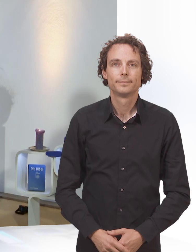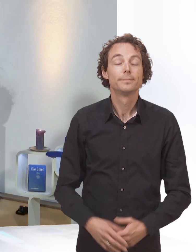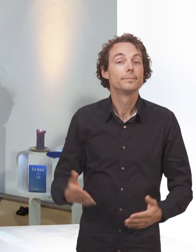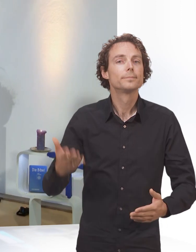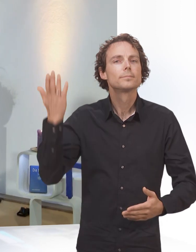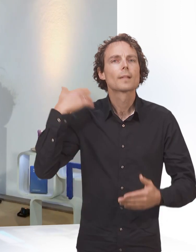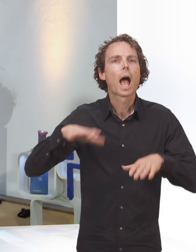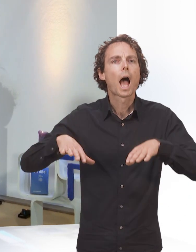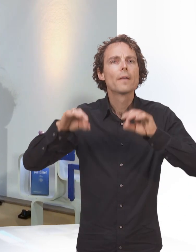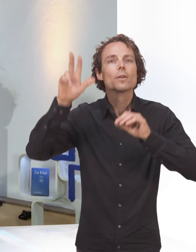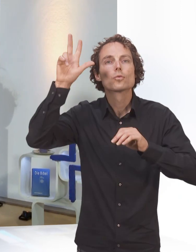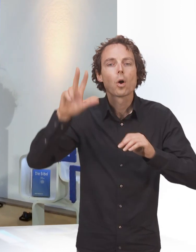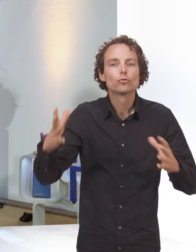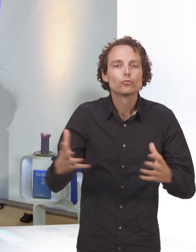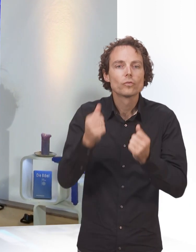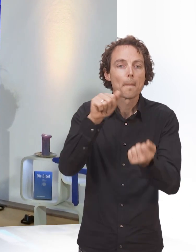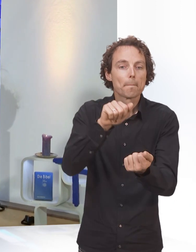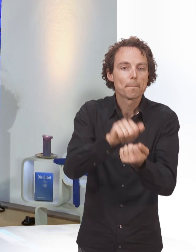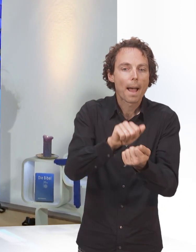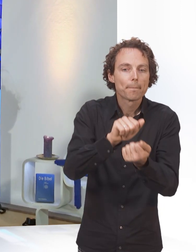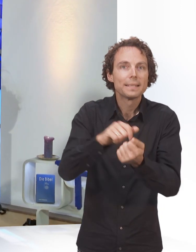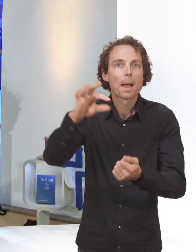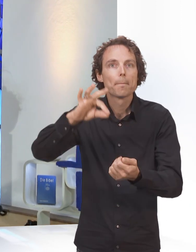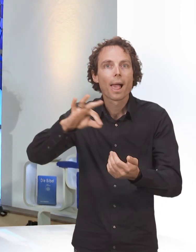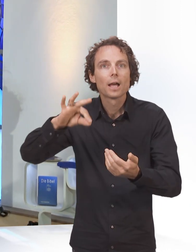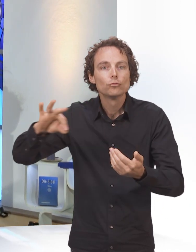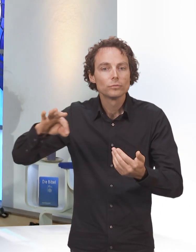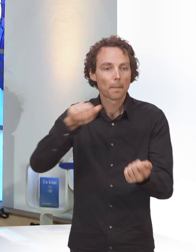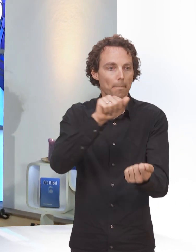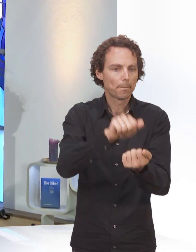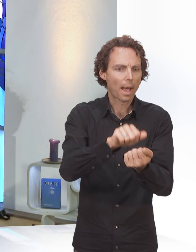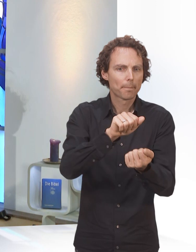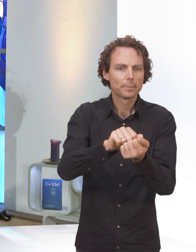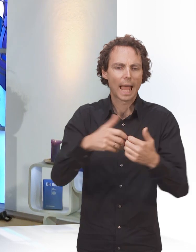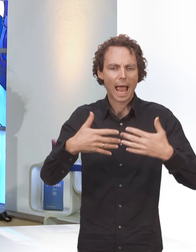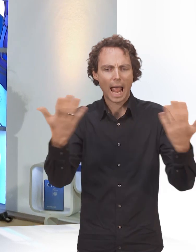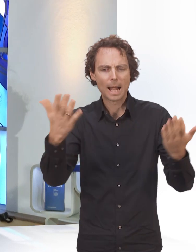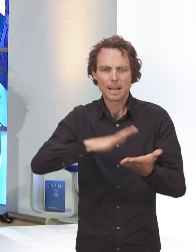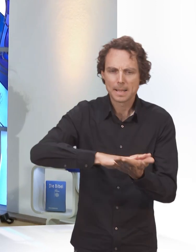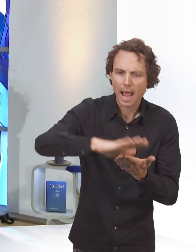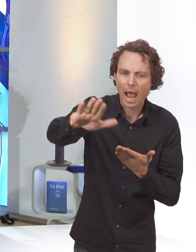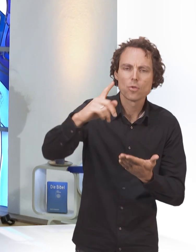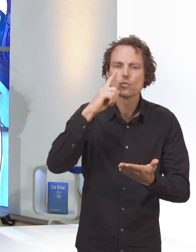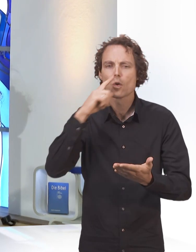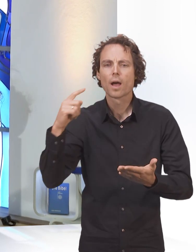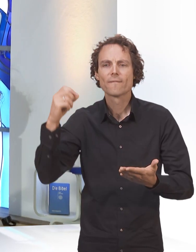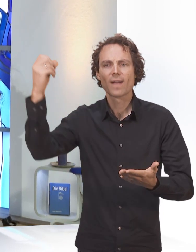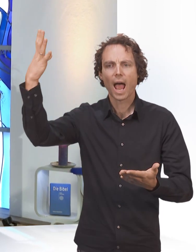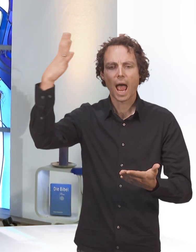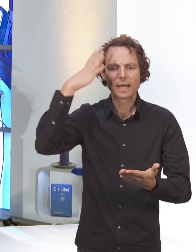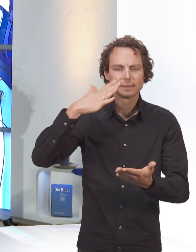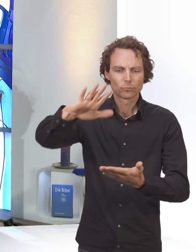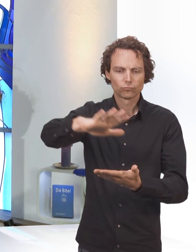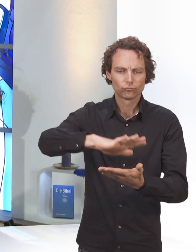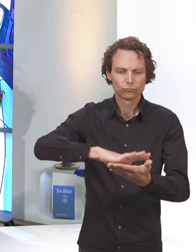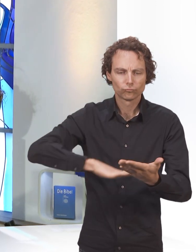Am Anfang schuf Gott Papier und Bleistift. Auf dem Papier war es noch hell und leer, nur Weisheit bedeckte die